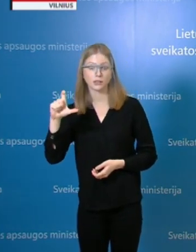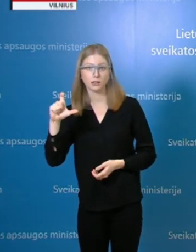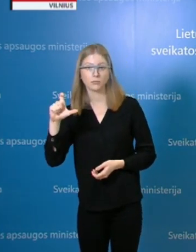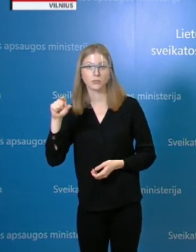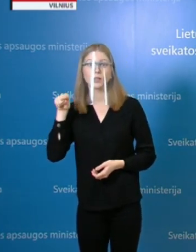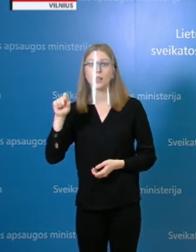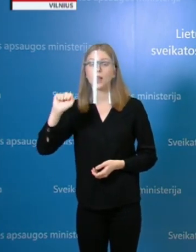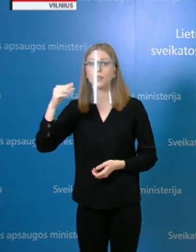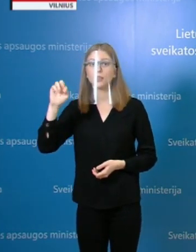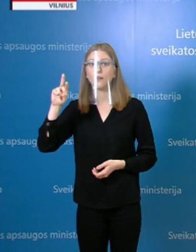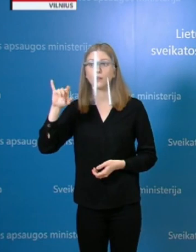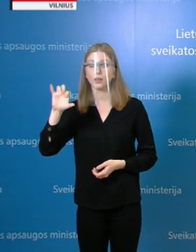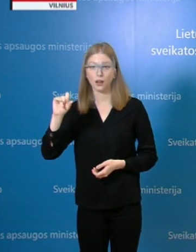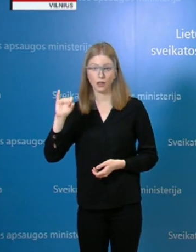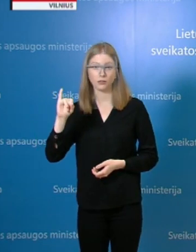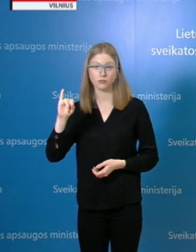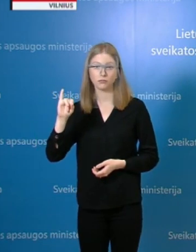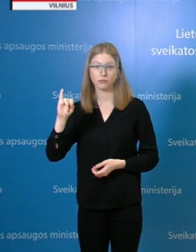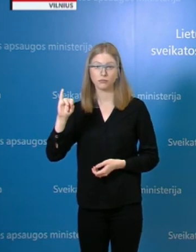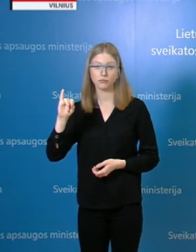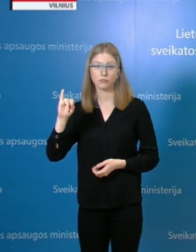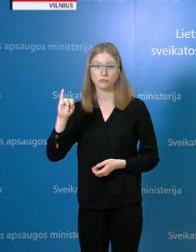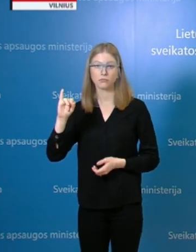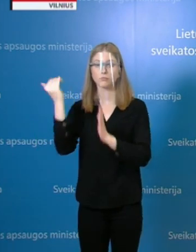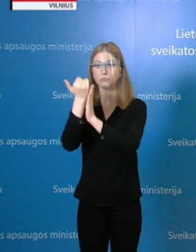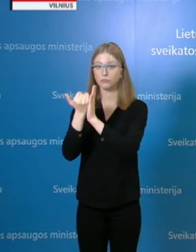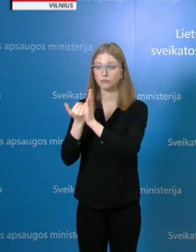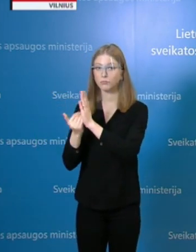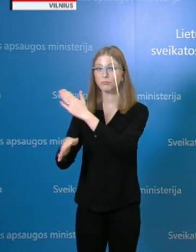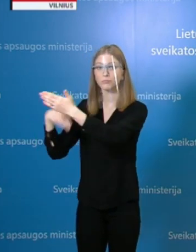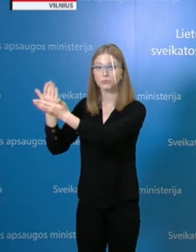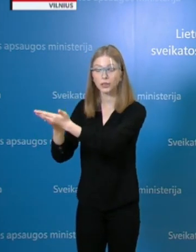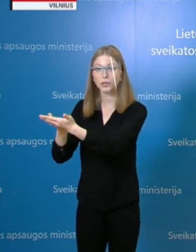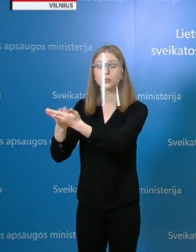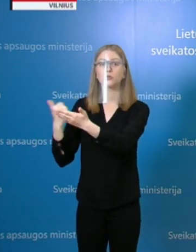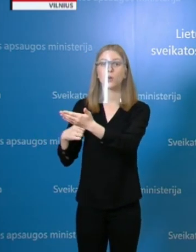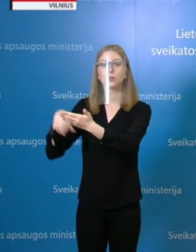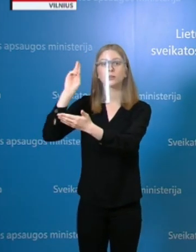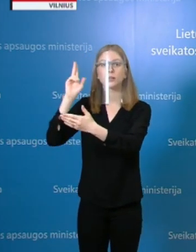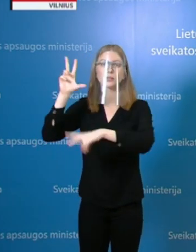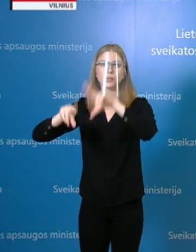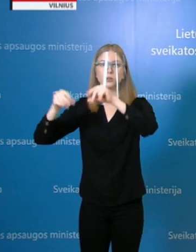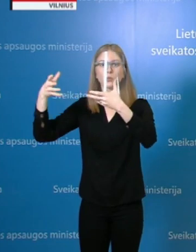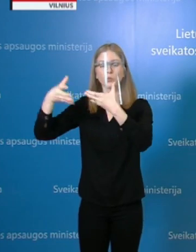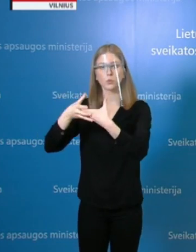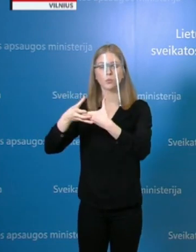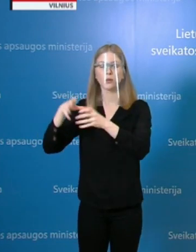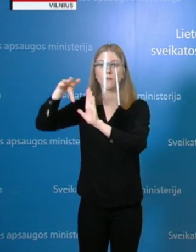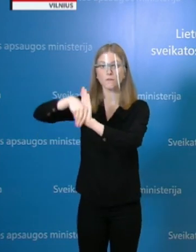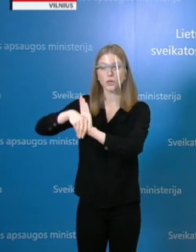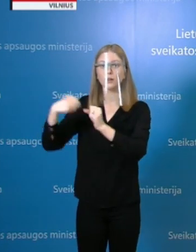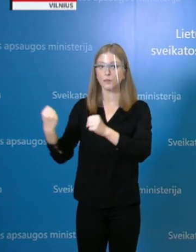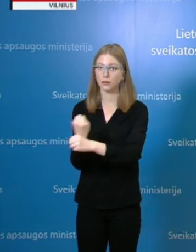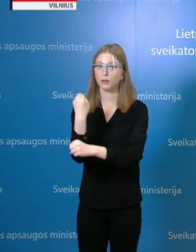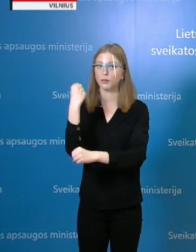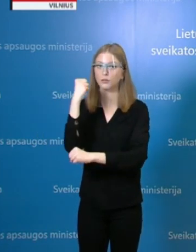teikia nurodymus, kad būtų užtikrinamas didelės rizikos sąlytį turėjusių asmenų ir visų darbuotojų ištyrimas,